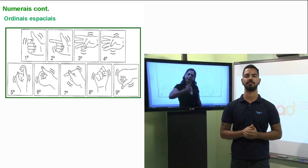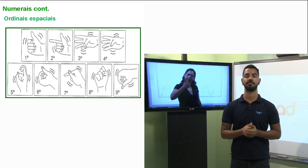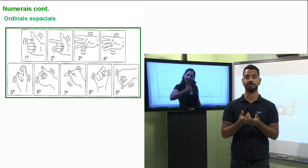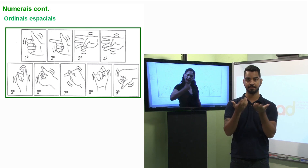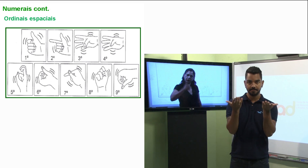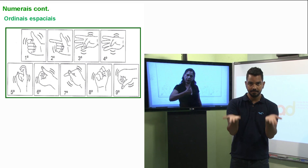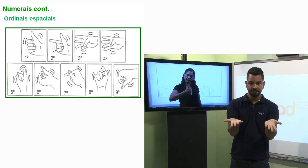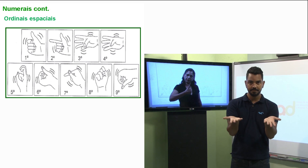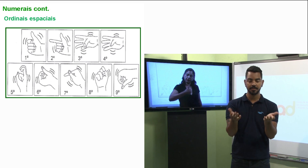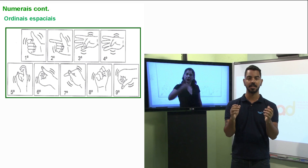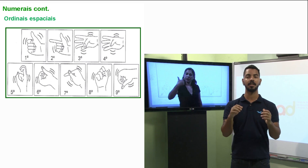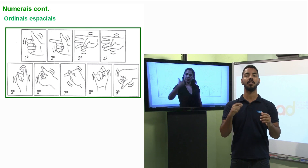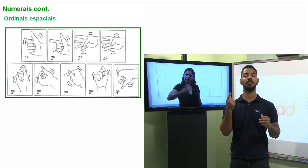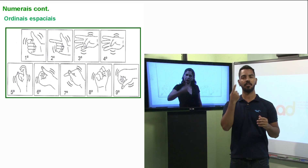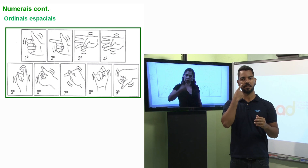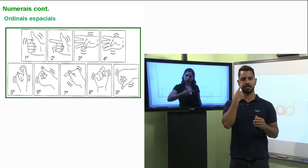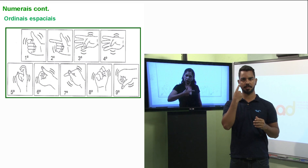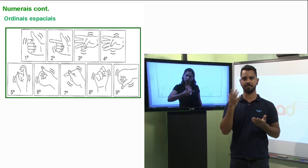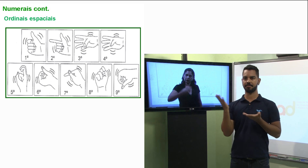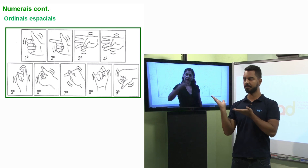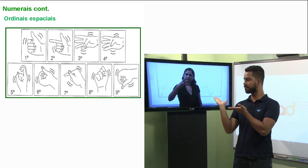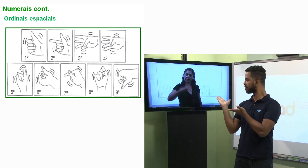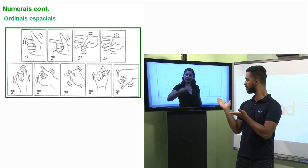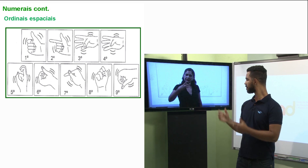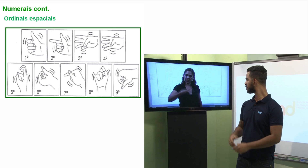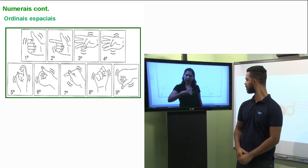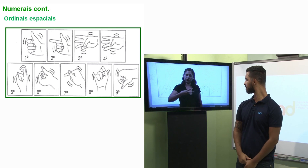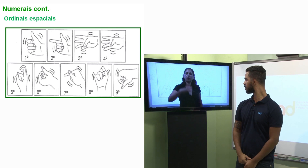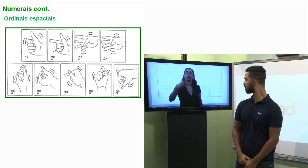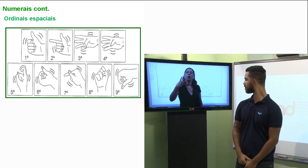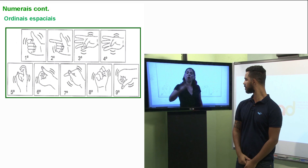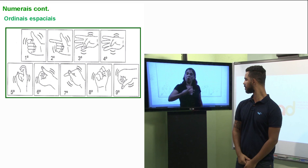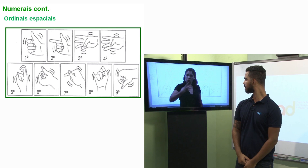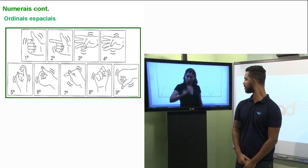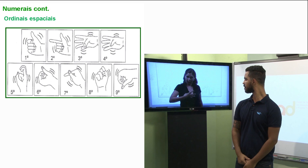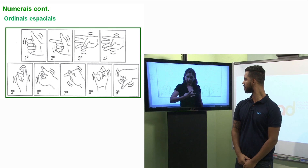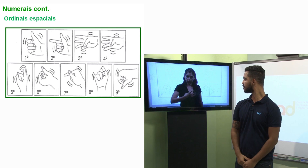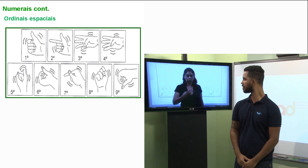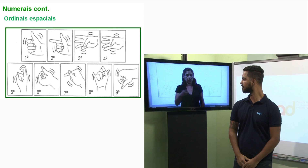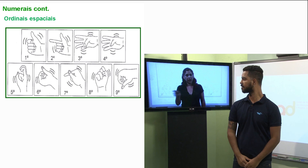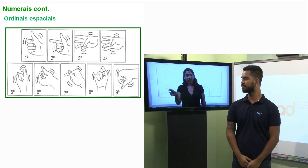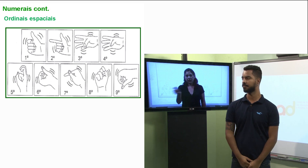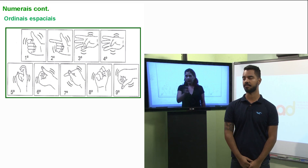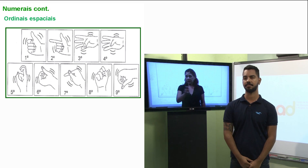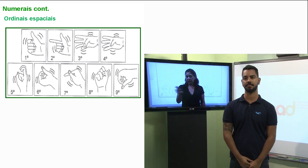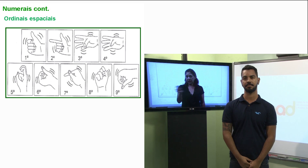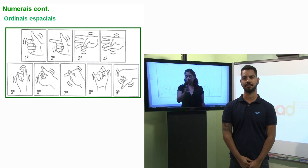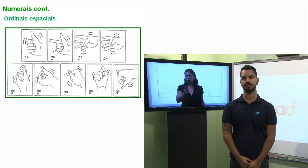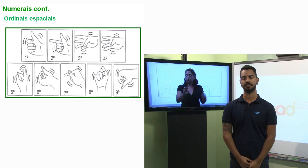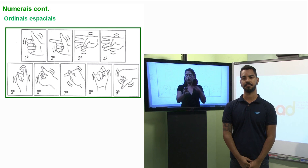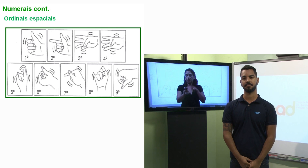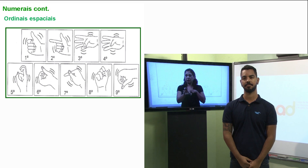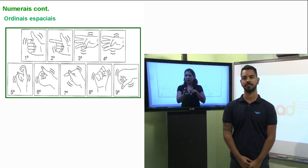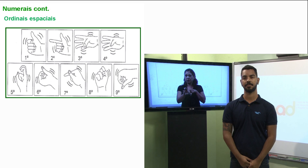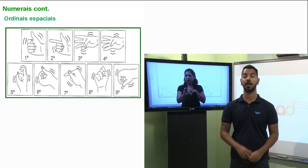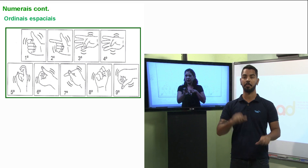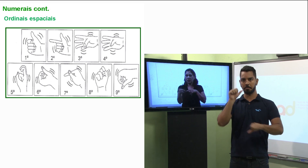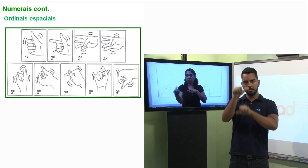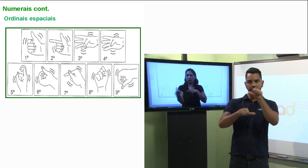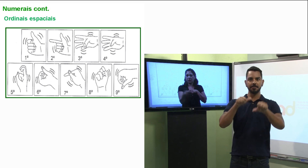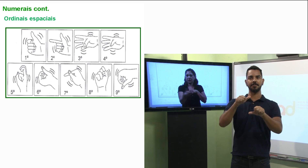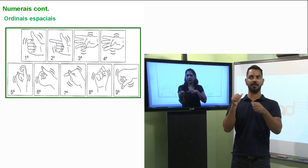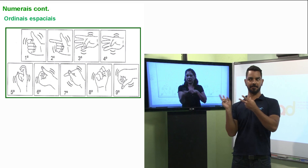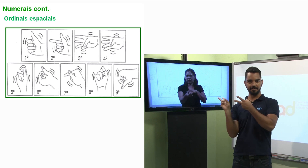lá. Primeiro, segundo, terceiro, quarto, quinto, mudamos